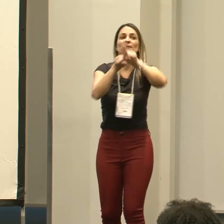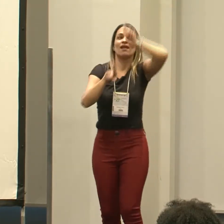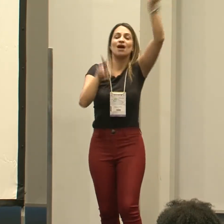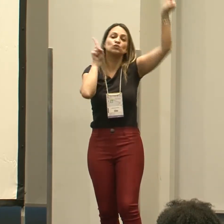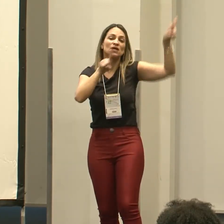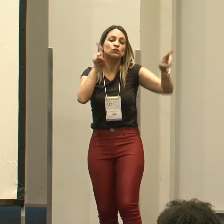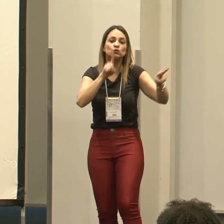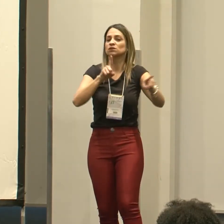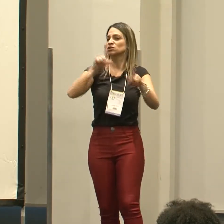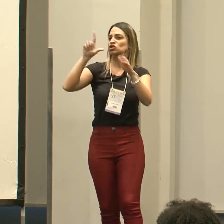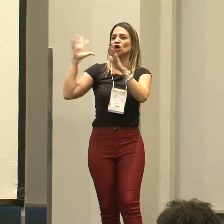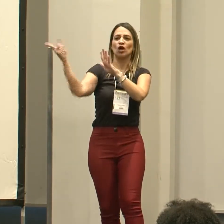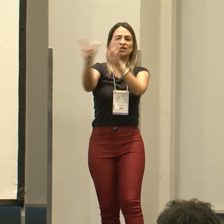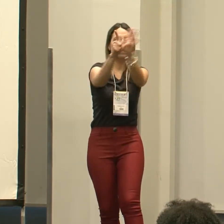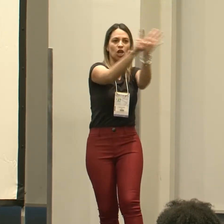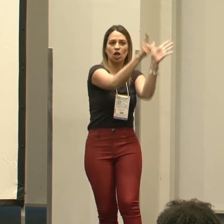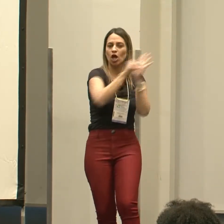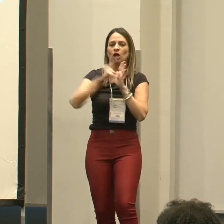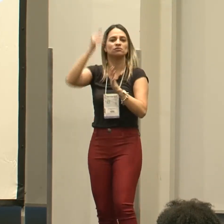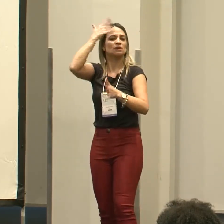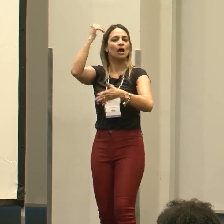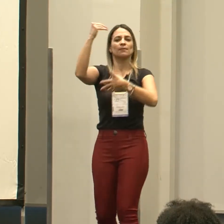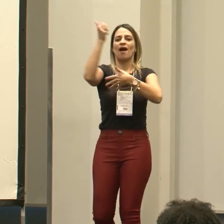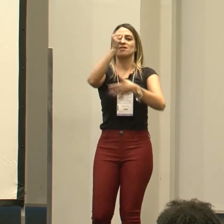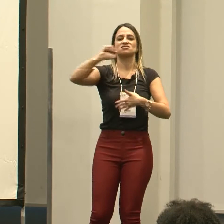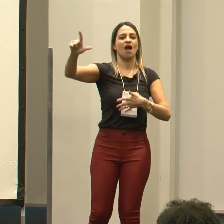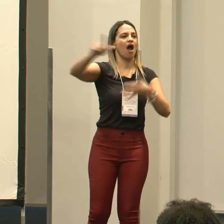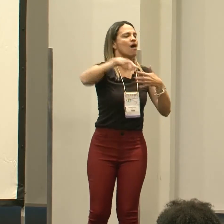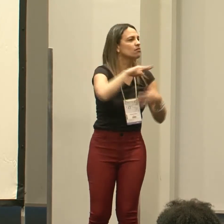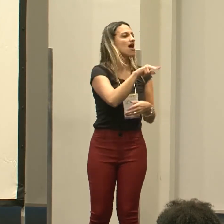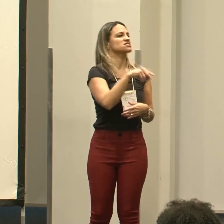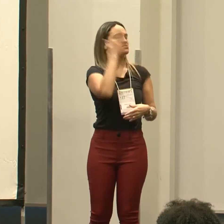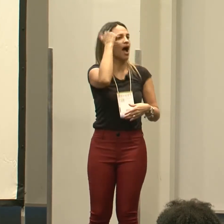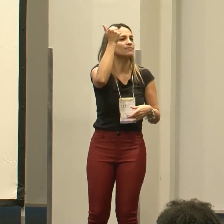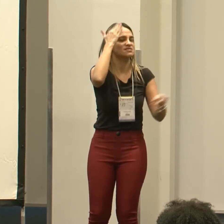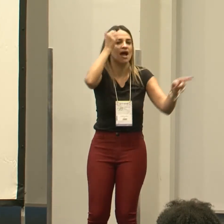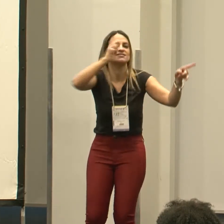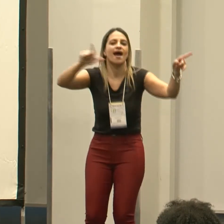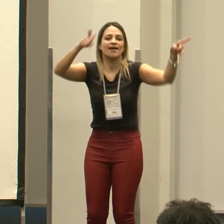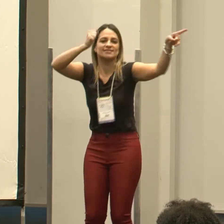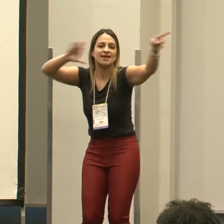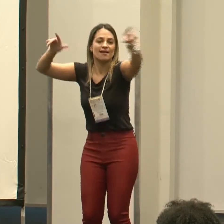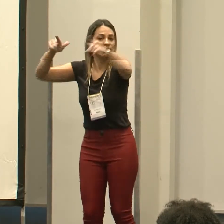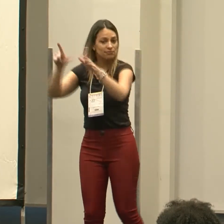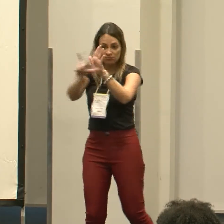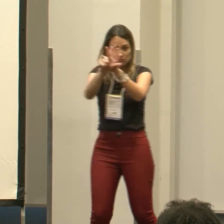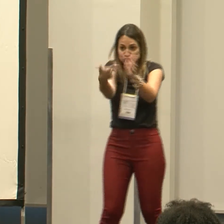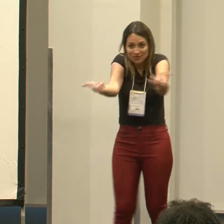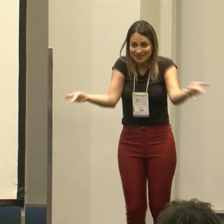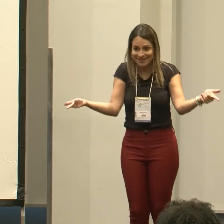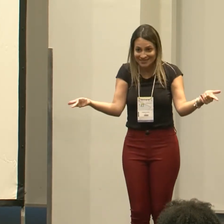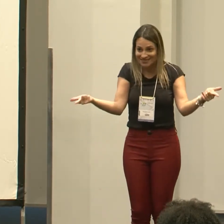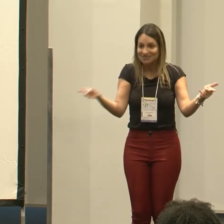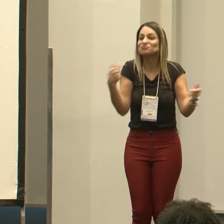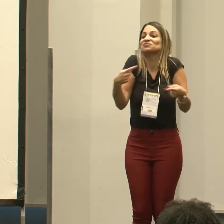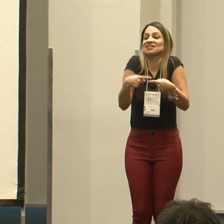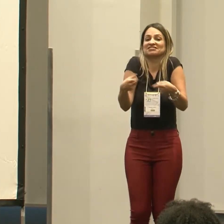têm força e respeito. Nos Estados Unidos, por exemplo, muitas lojas as pessoas sabem a ASL e não tem lei